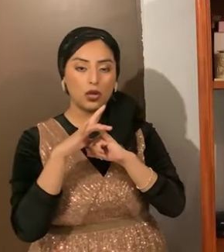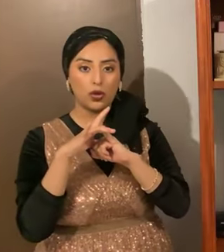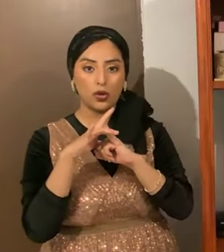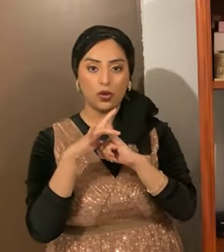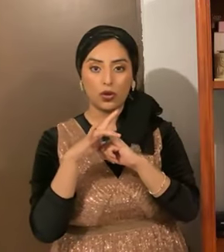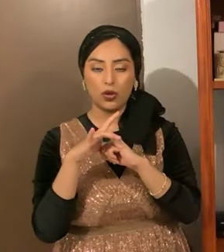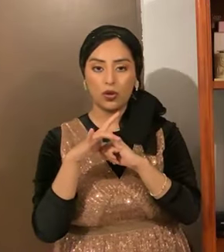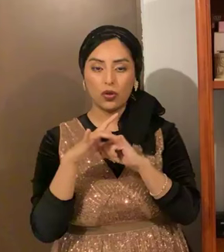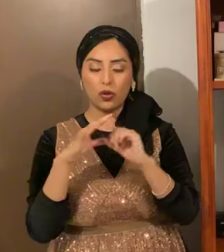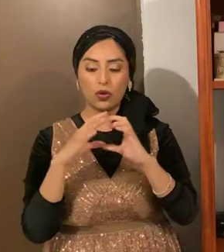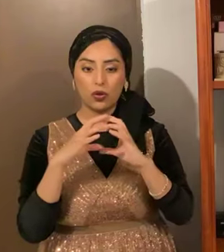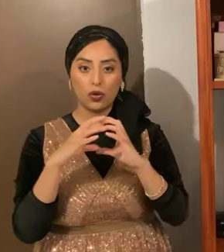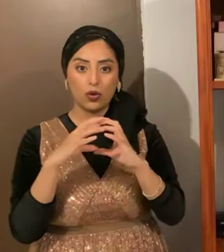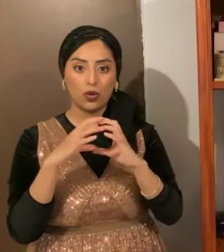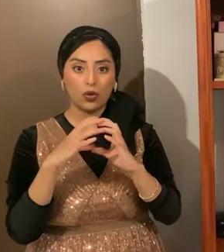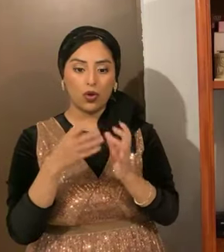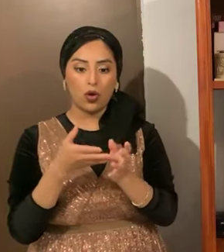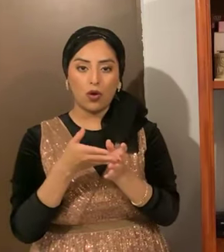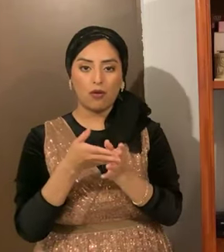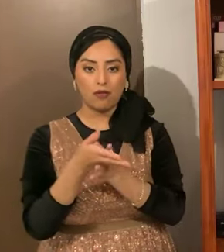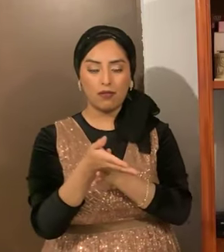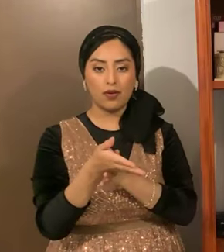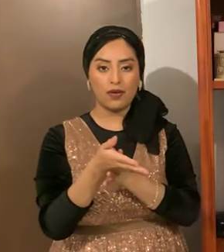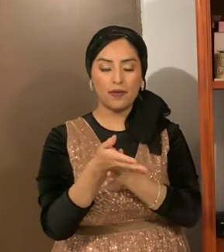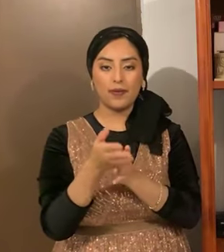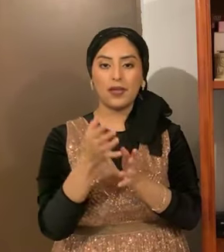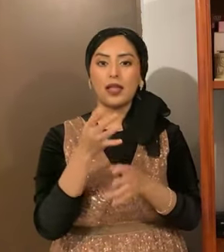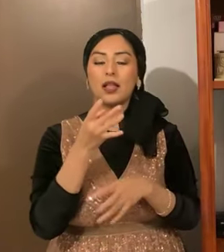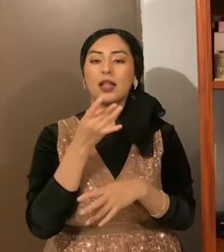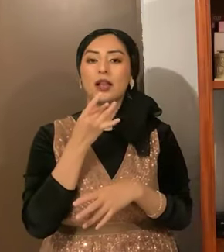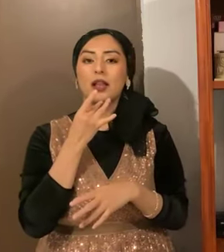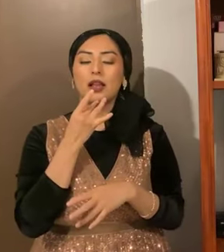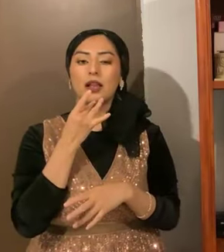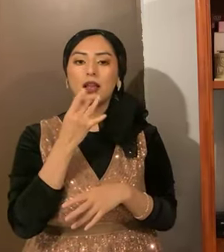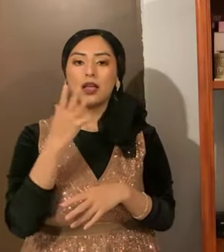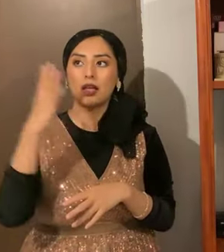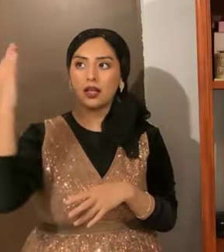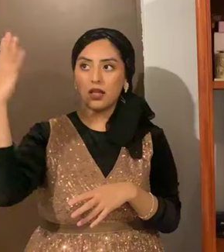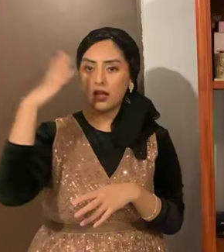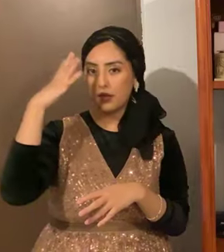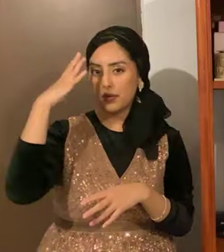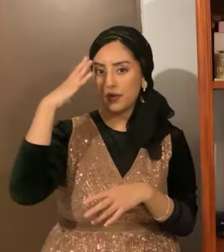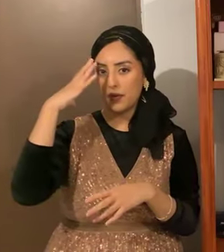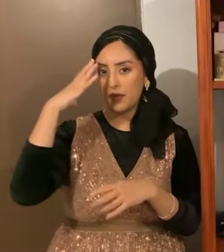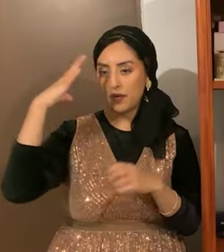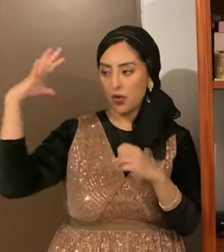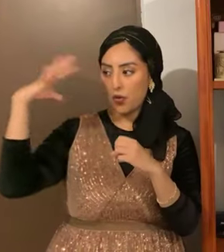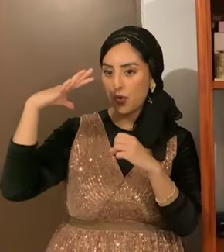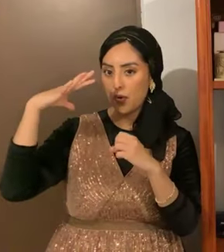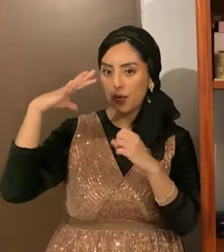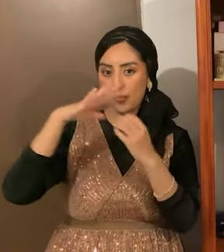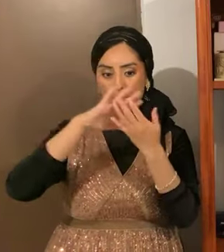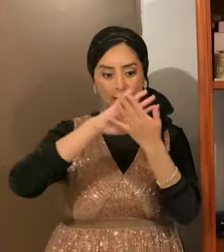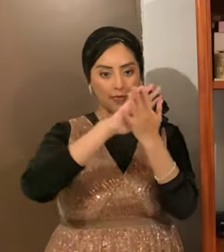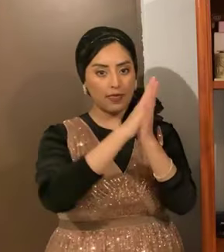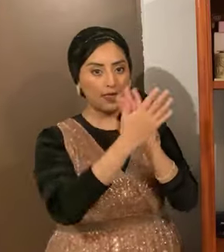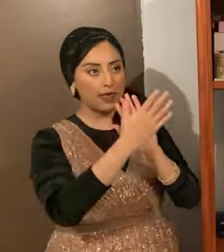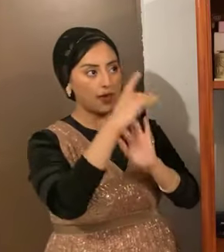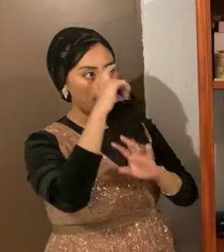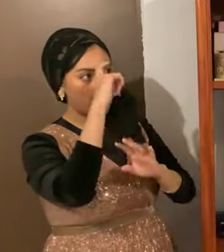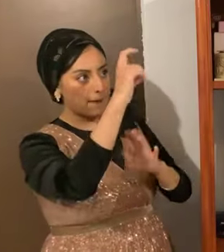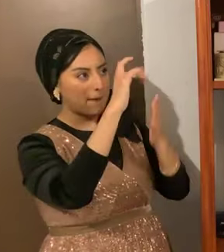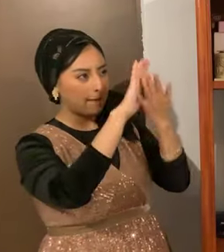La atmósfera de la Tierra filtra, por así decirlo, la luz solar y le da un